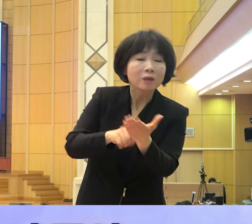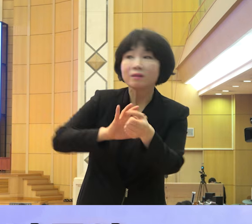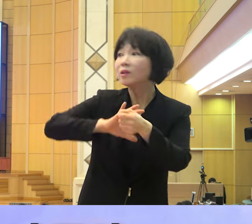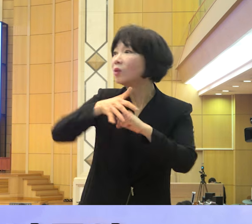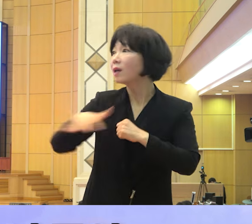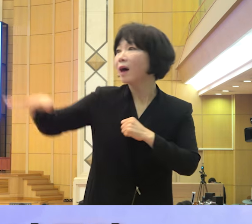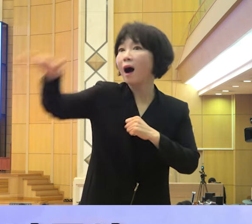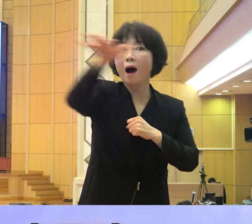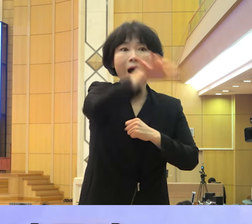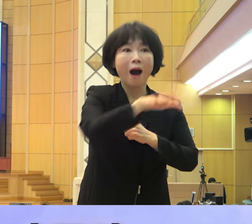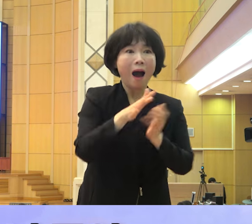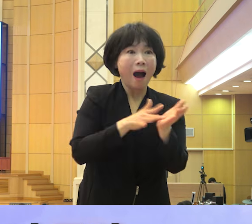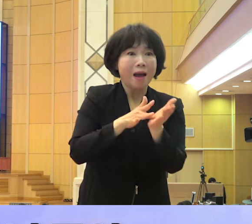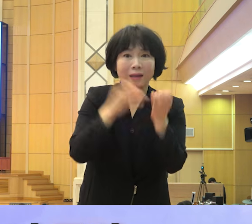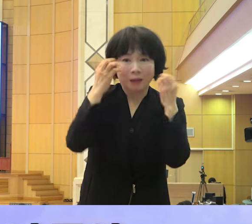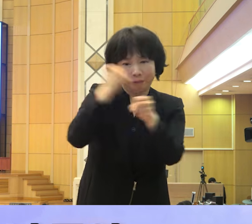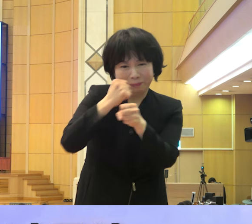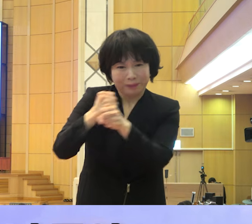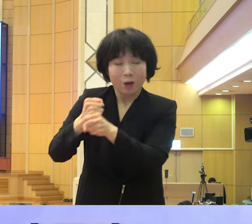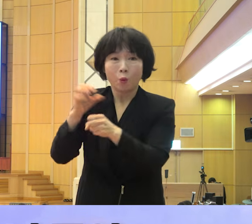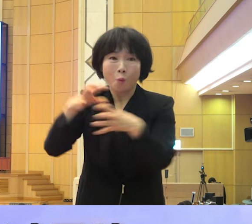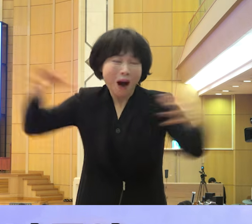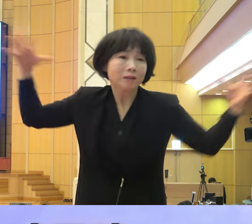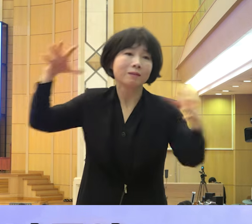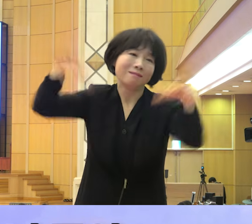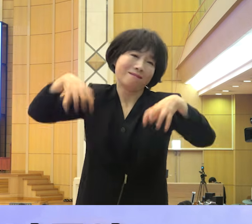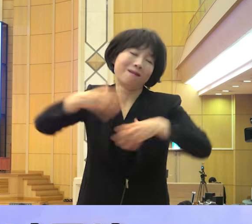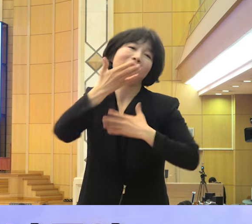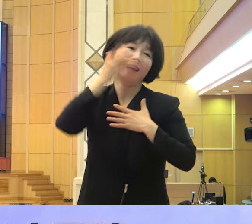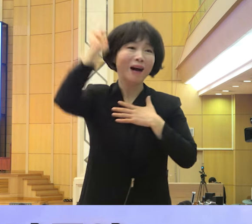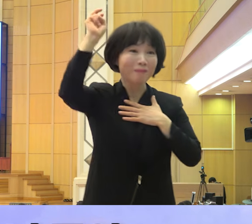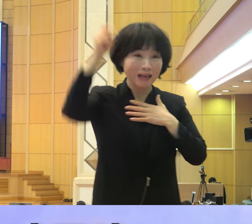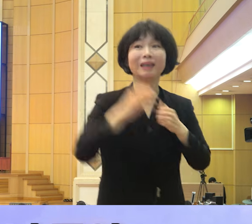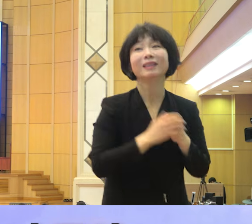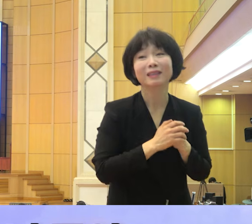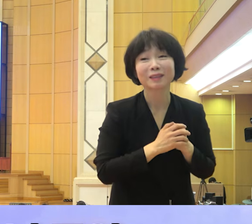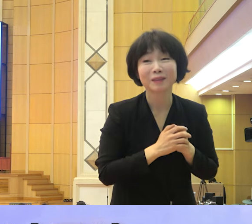약을 개발하면 얼마나 돈도 많이 벌겠습니까? 제가요,